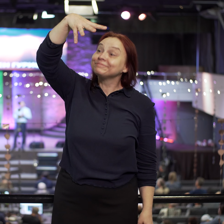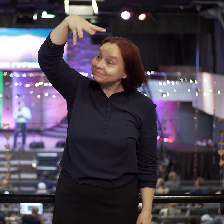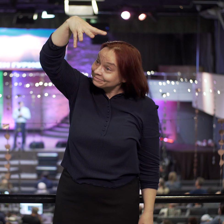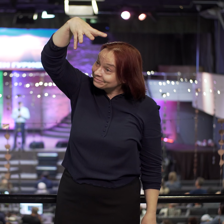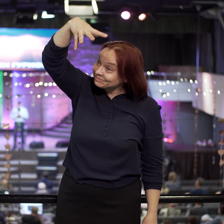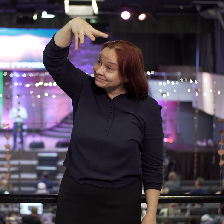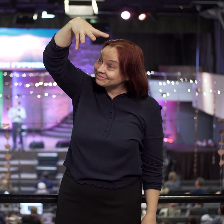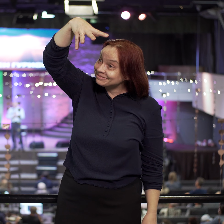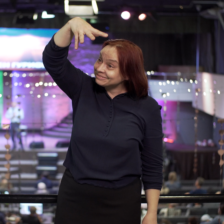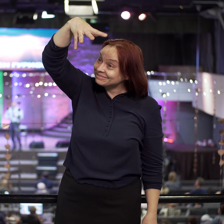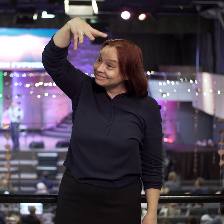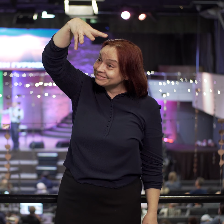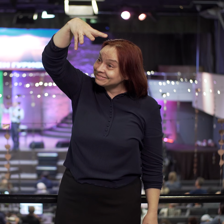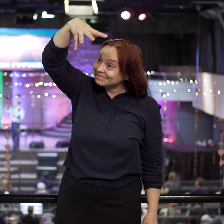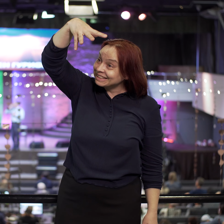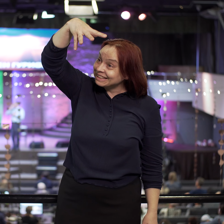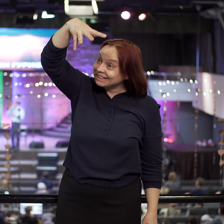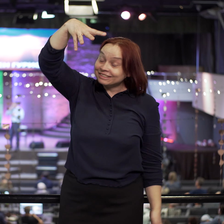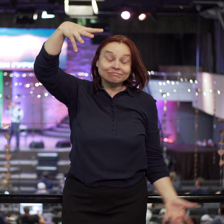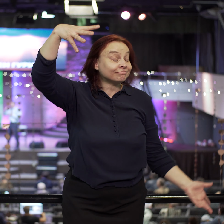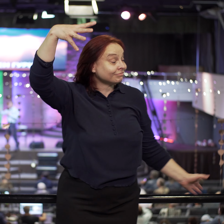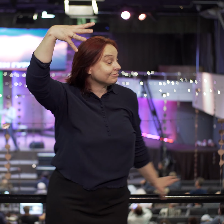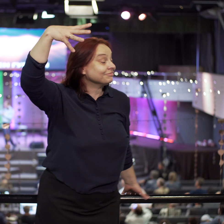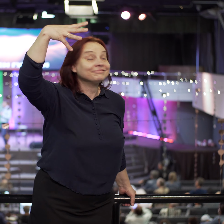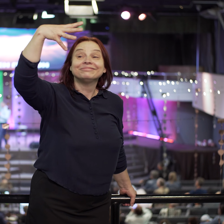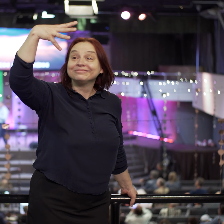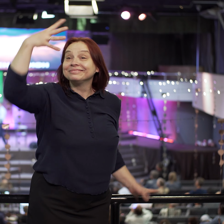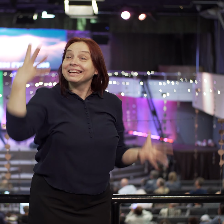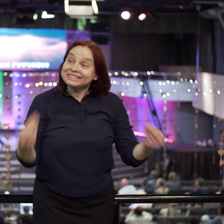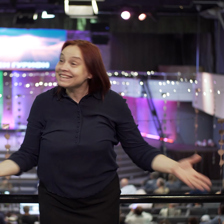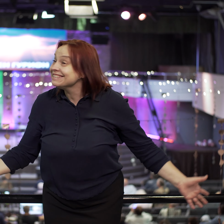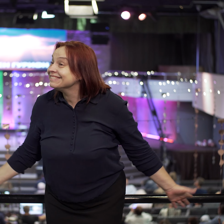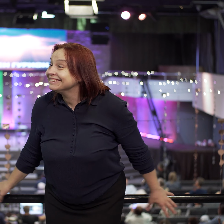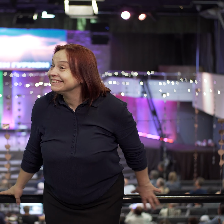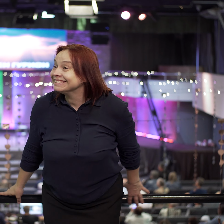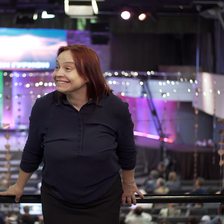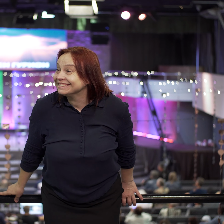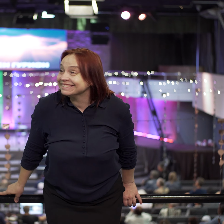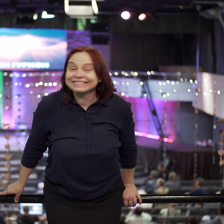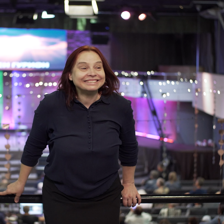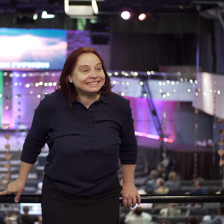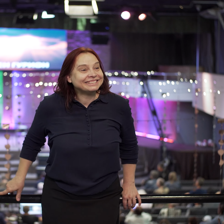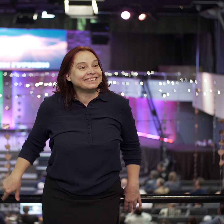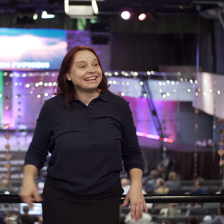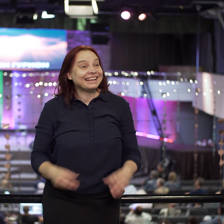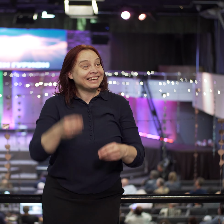тучи. И юридически это считается еще тот